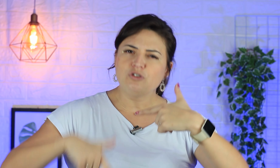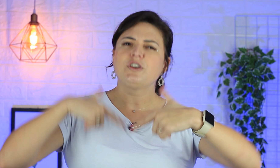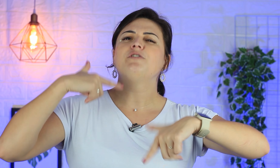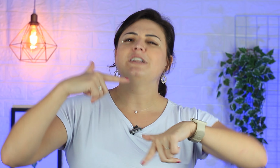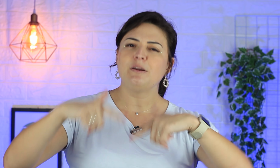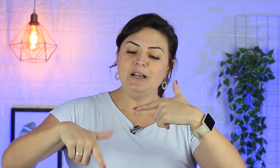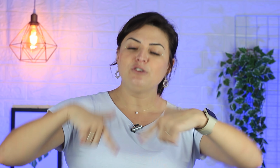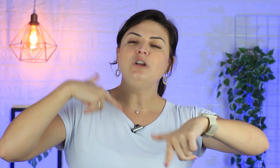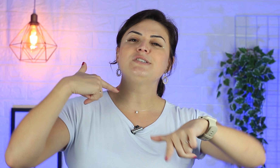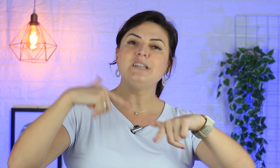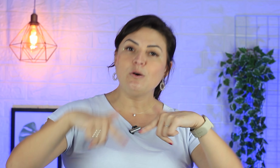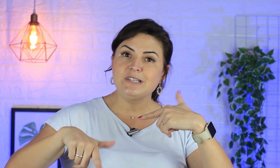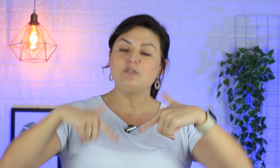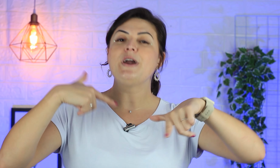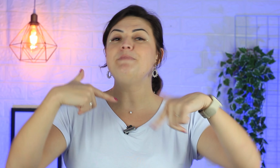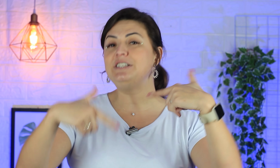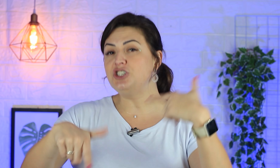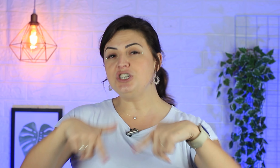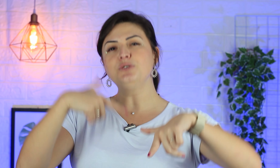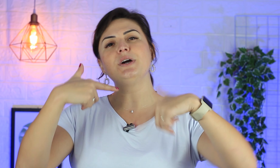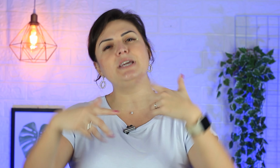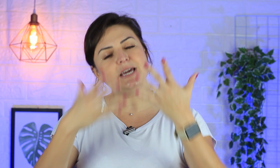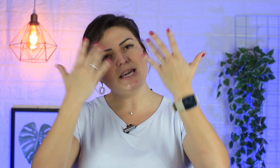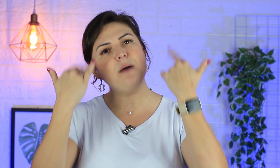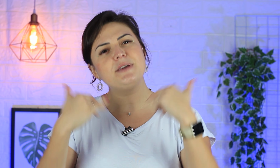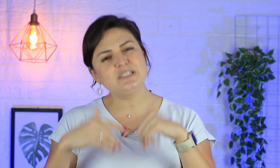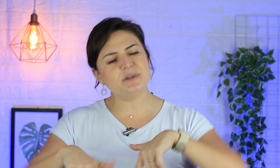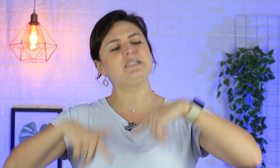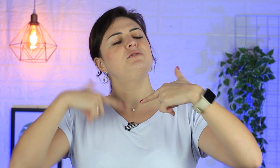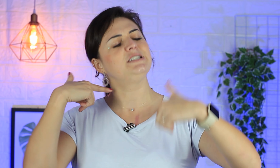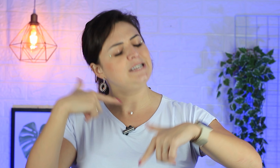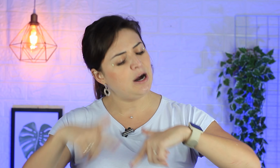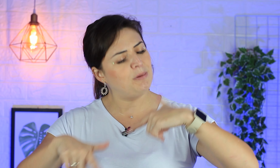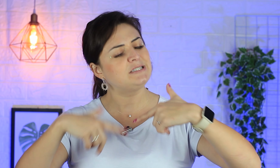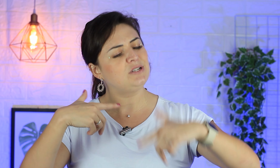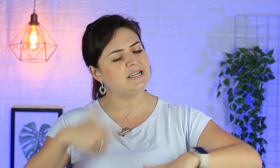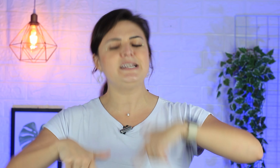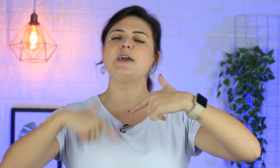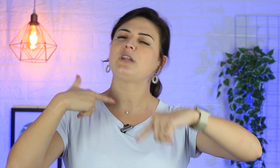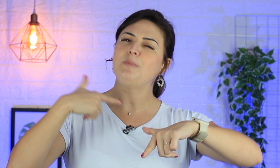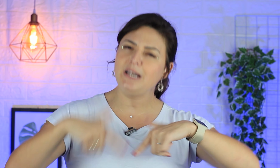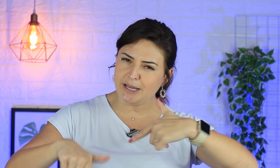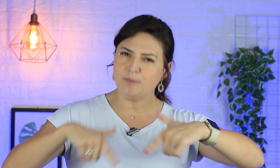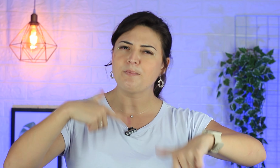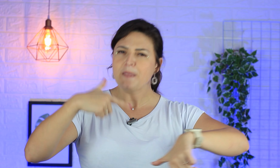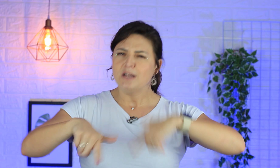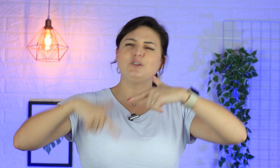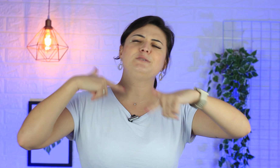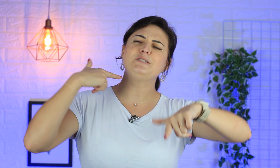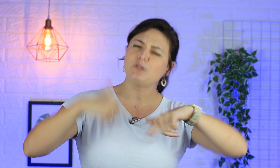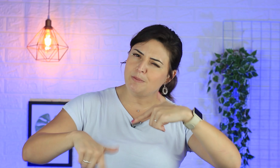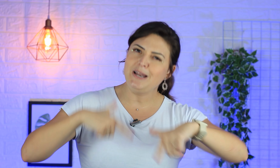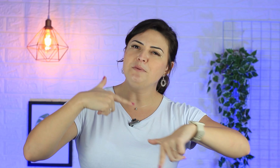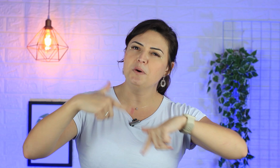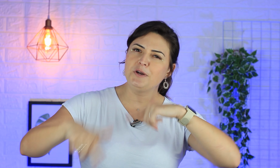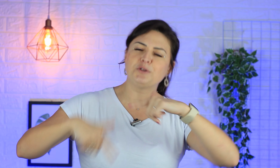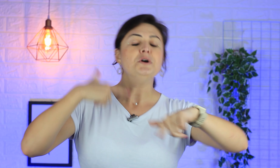fiquei trabalhando, olha o sinal sendo repetido aqui e a minha expressão facial passando essa ideia. trabalhei. Nossa, mas eu trabalhei muito.